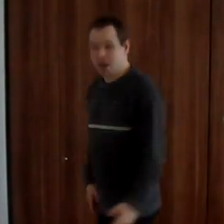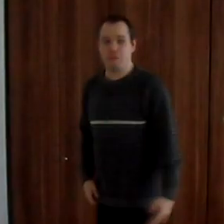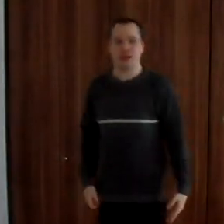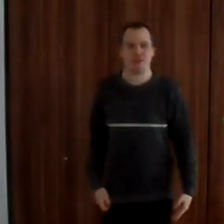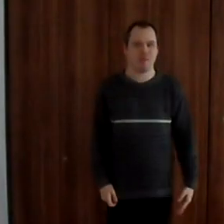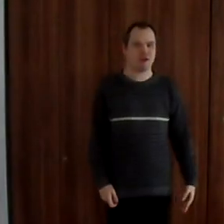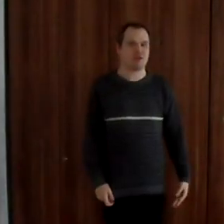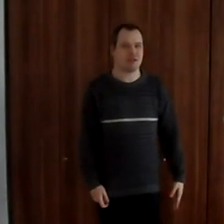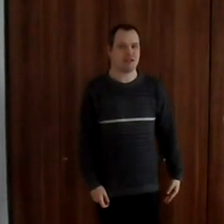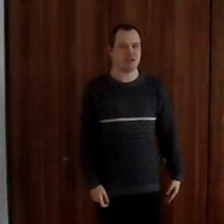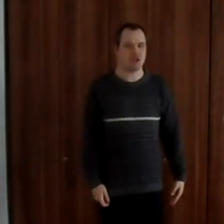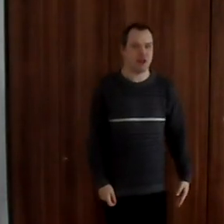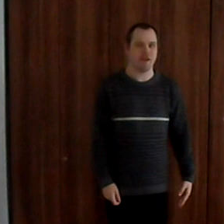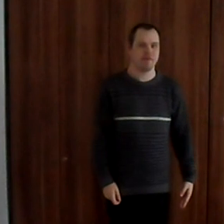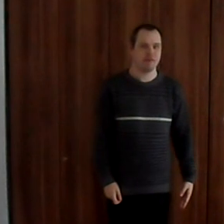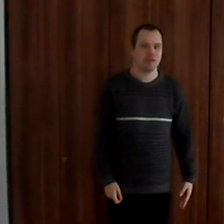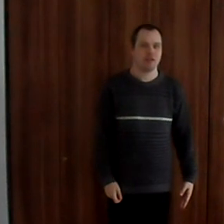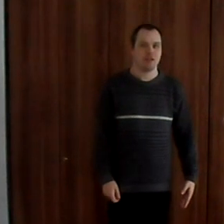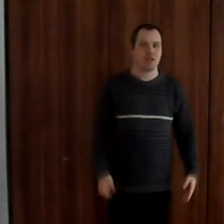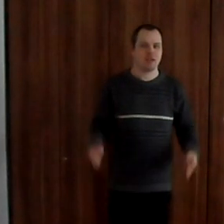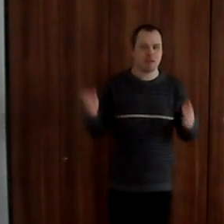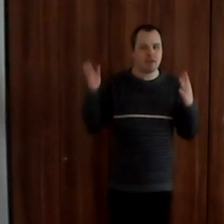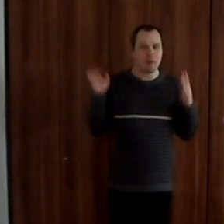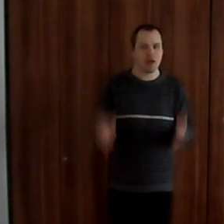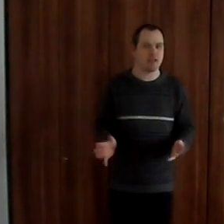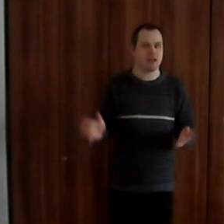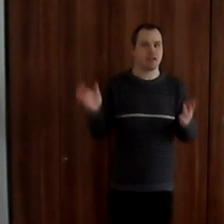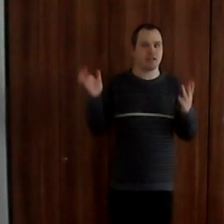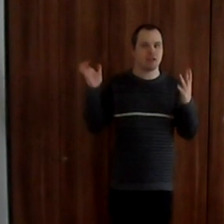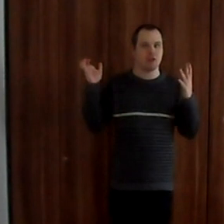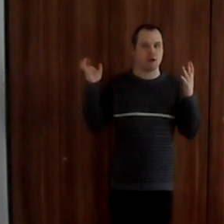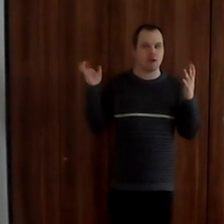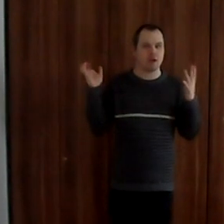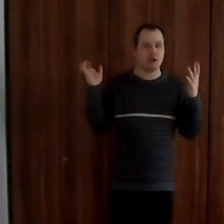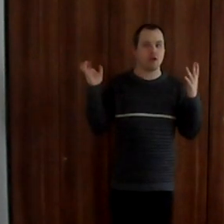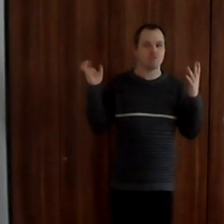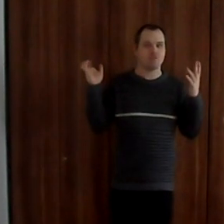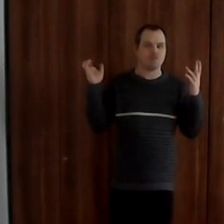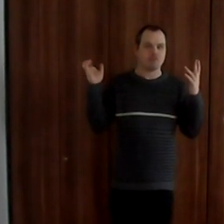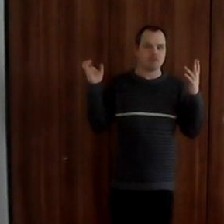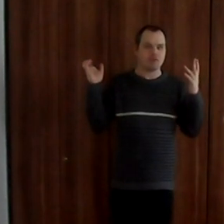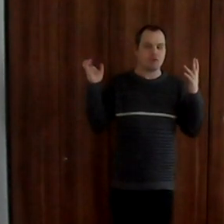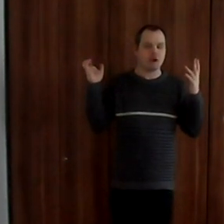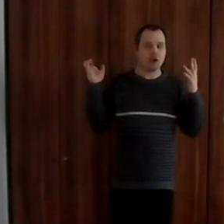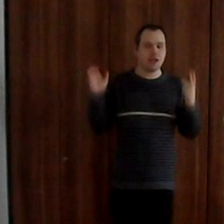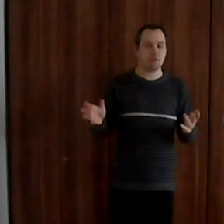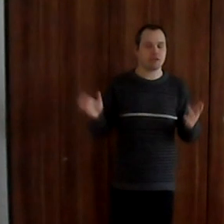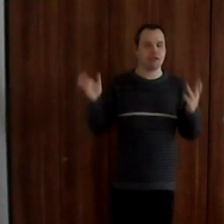Witam Państwa bardzo serdecznie. Jesteśmy na planie teledyski do kolejnej